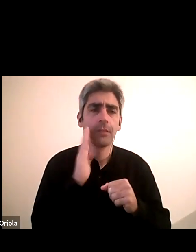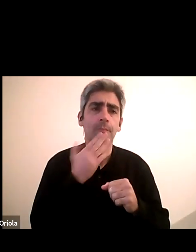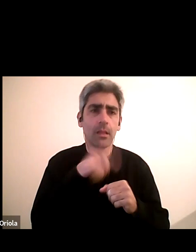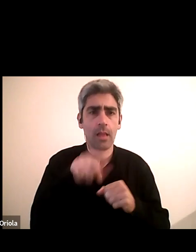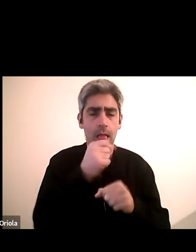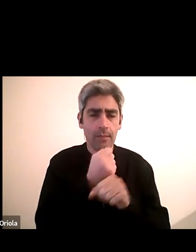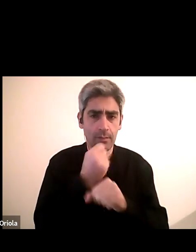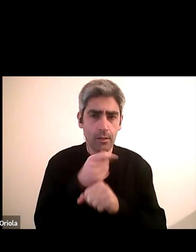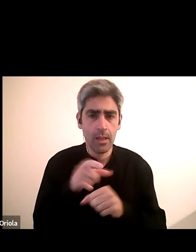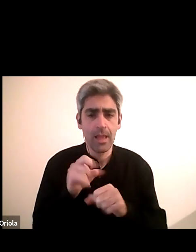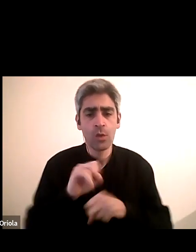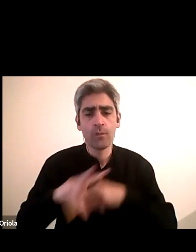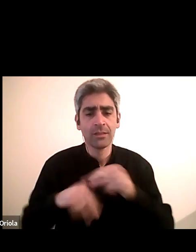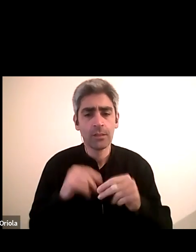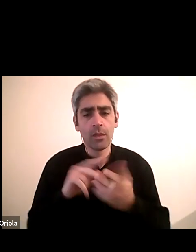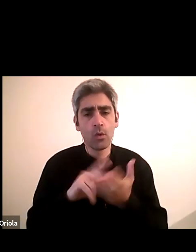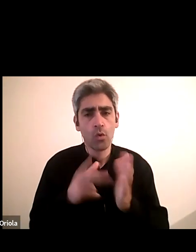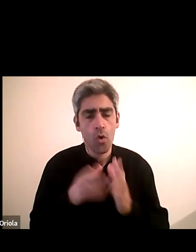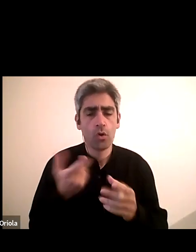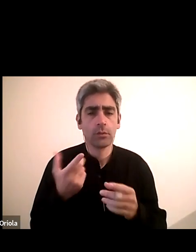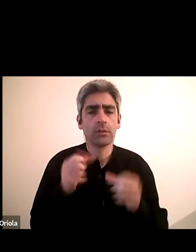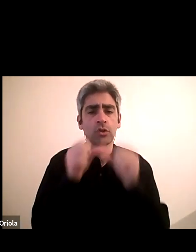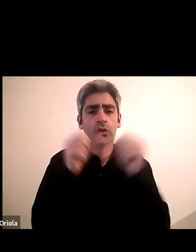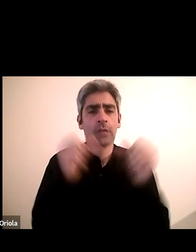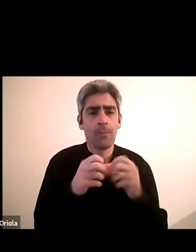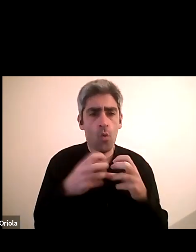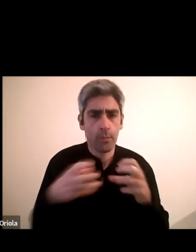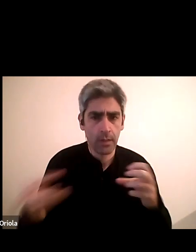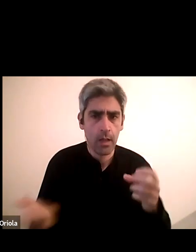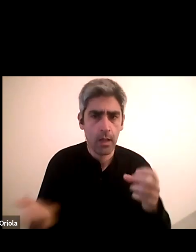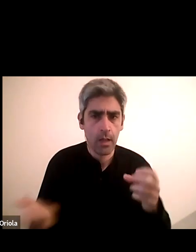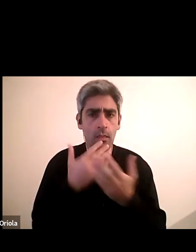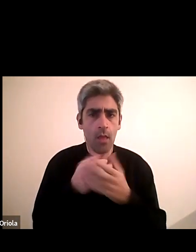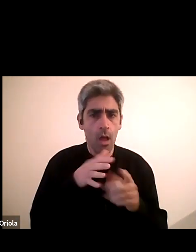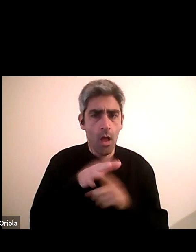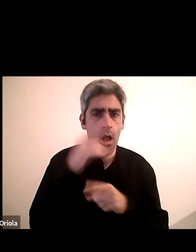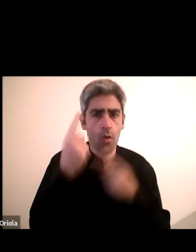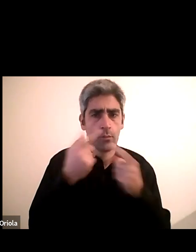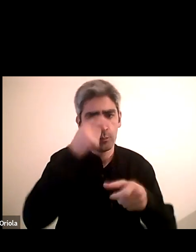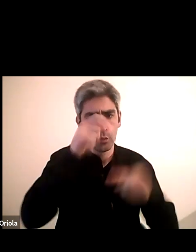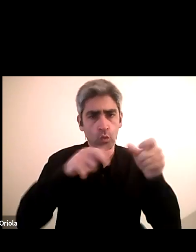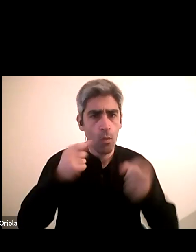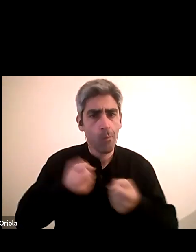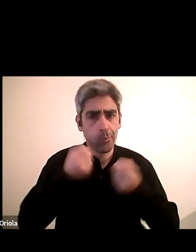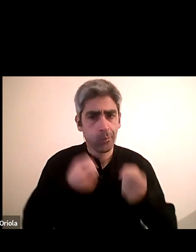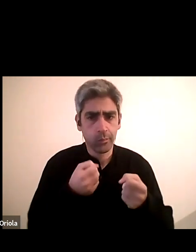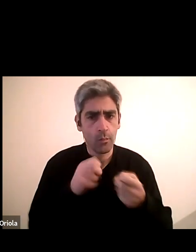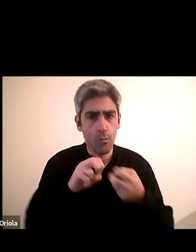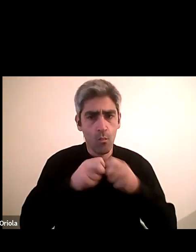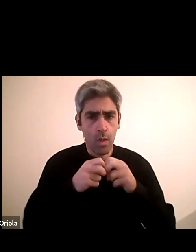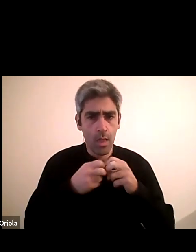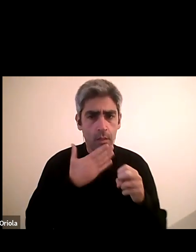a complexidade dos sistemas, que começa a ser um problema para algumas pessoas,